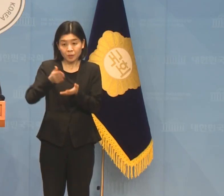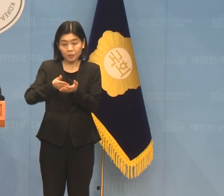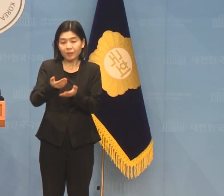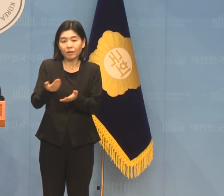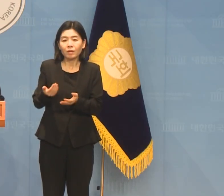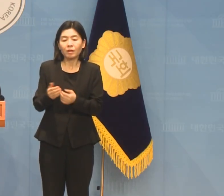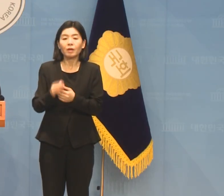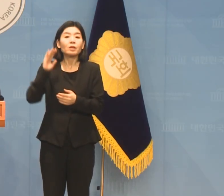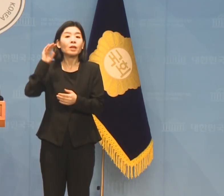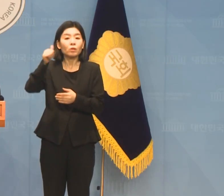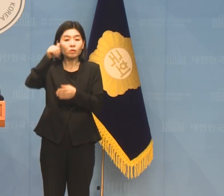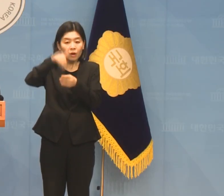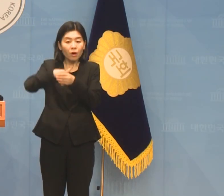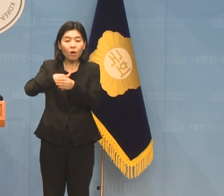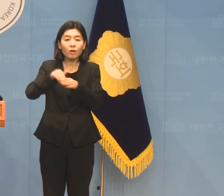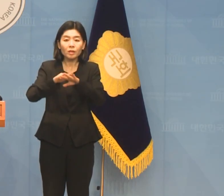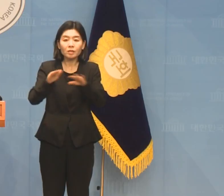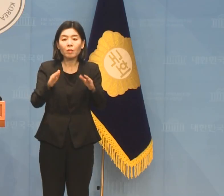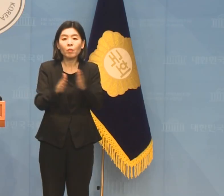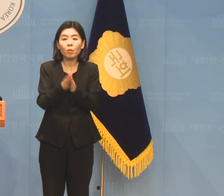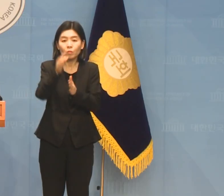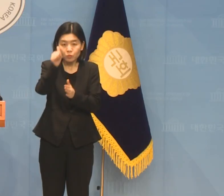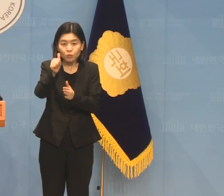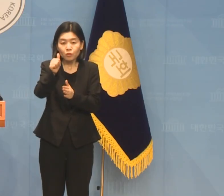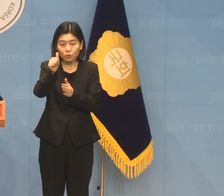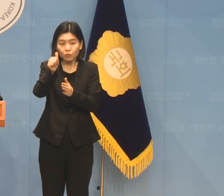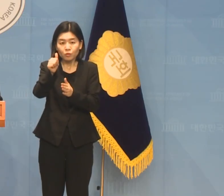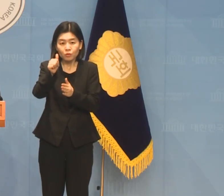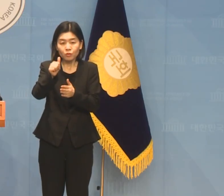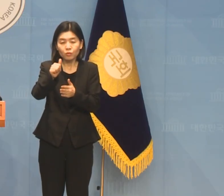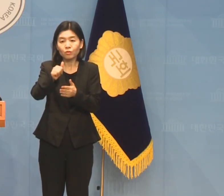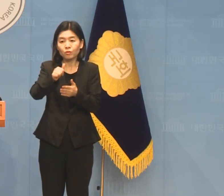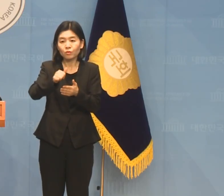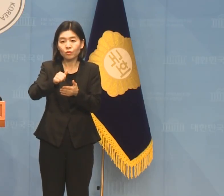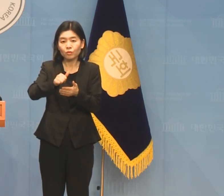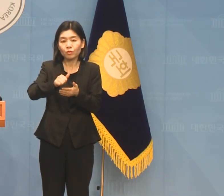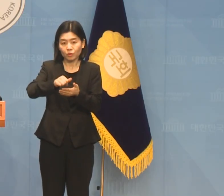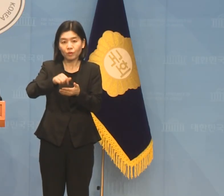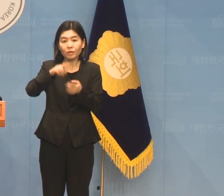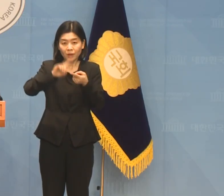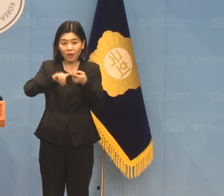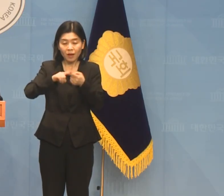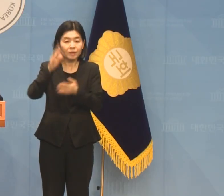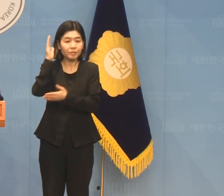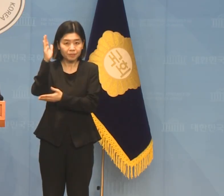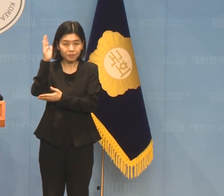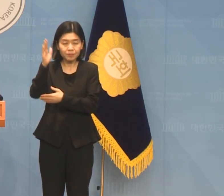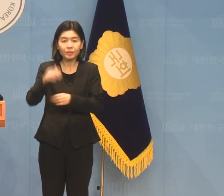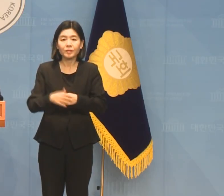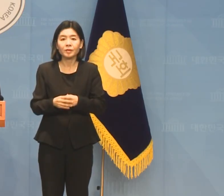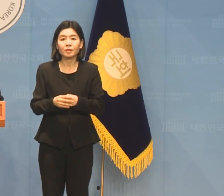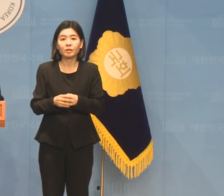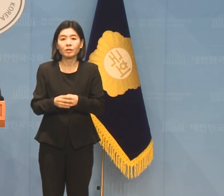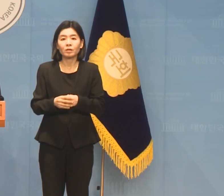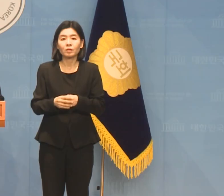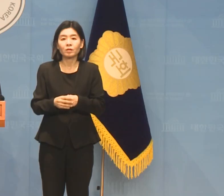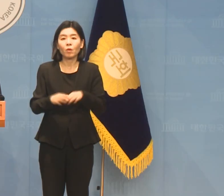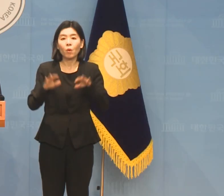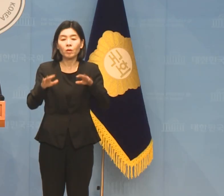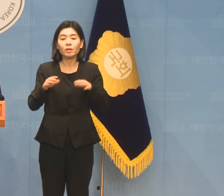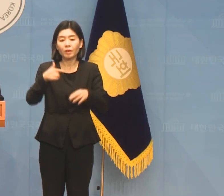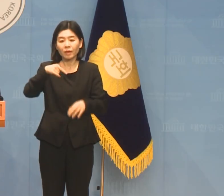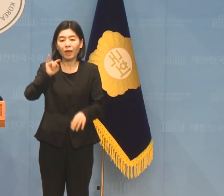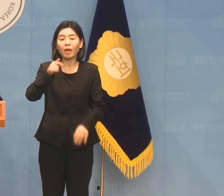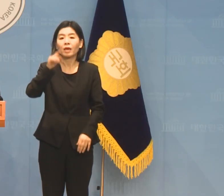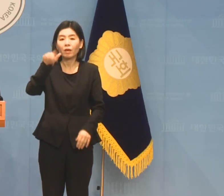오늘 대통령 선거대책본부 추가인선 서명 브리핑부터 드리도록 하겠습니다. 21일 오늘 개혁신당은